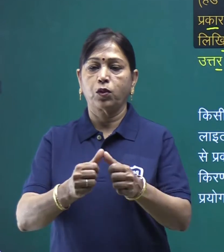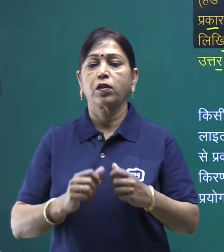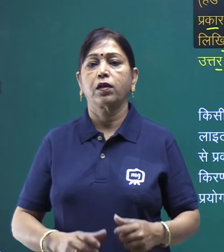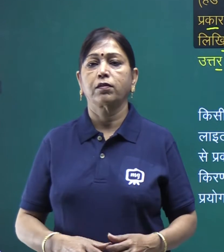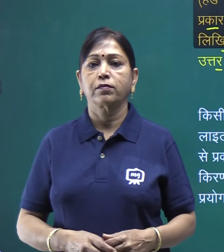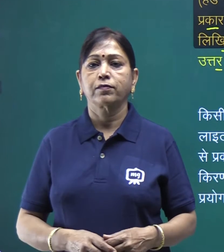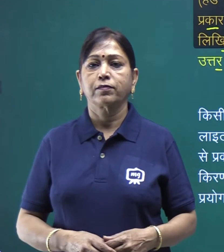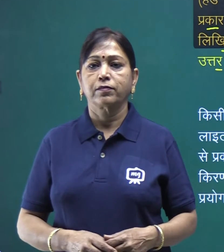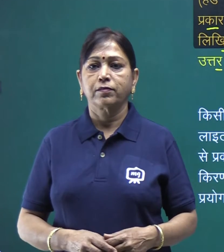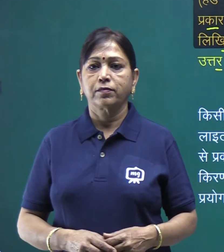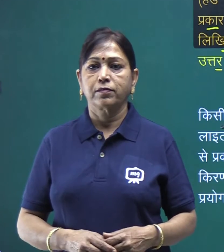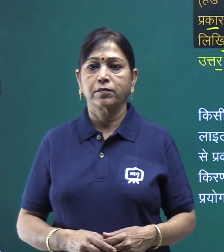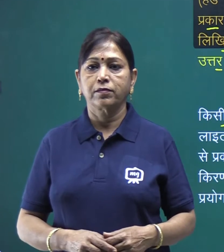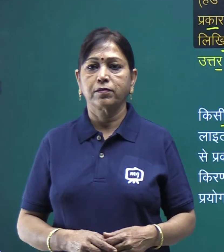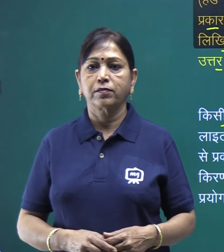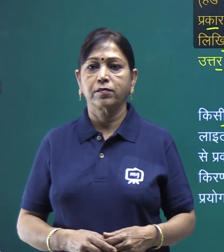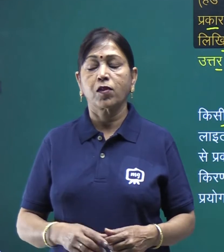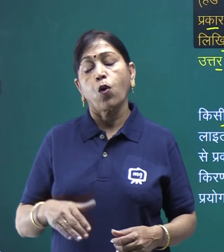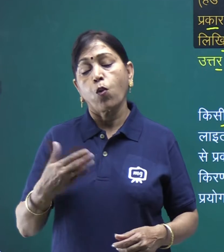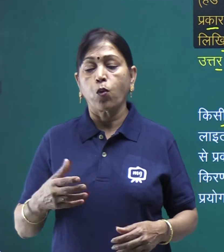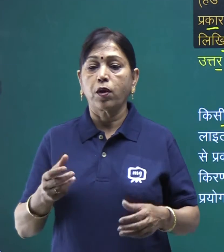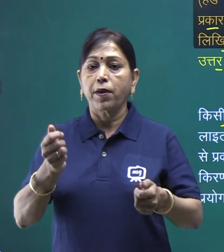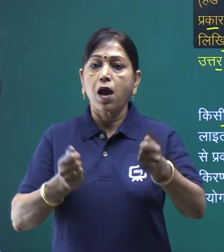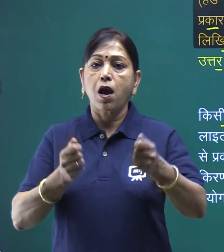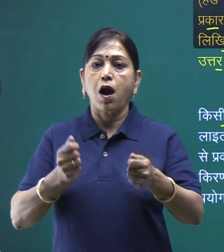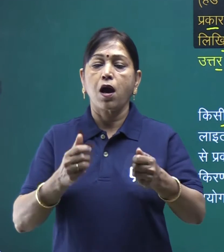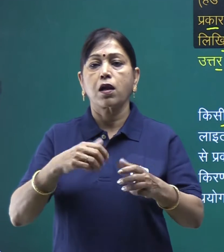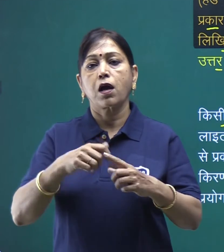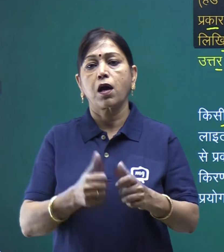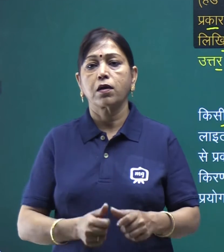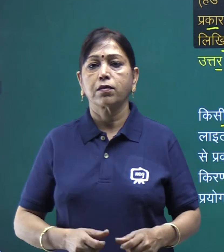उत्तर। किसी कार का